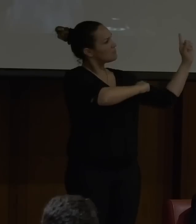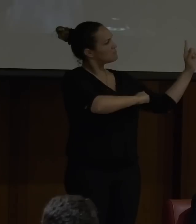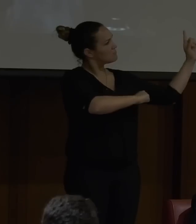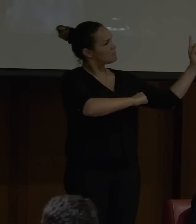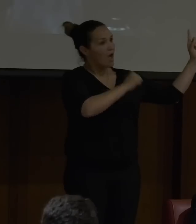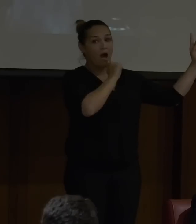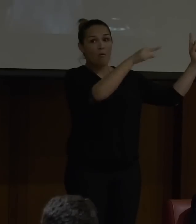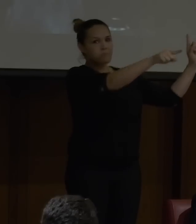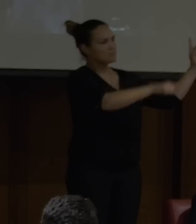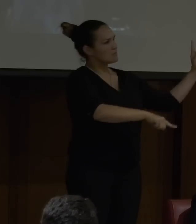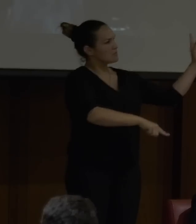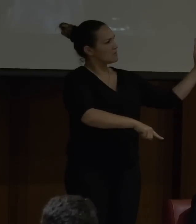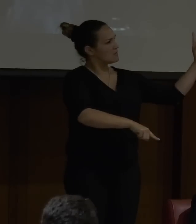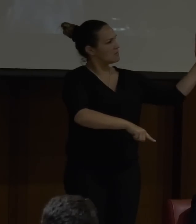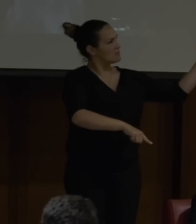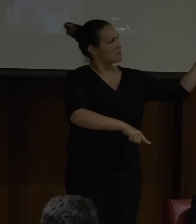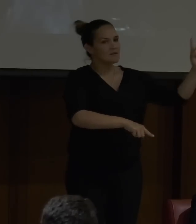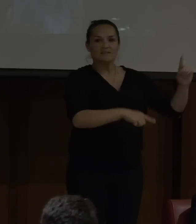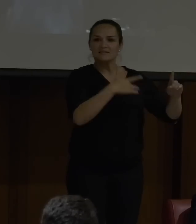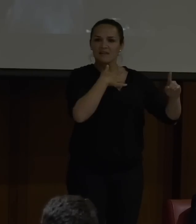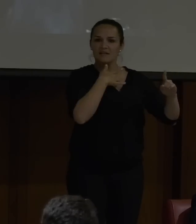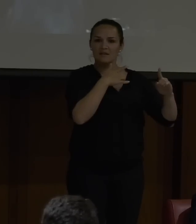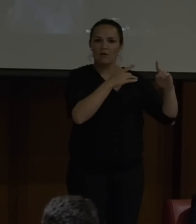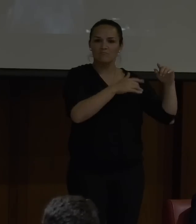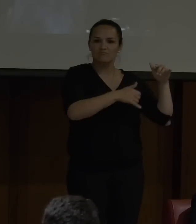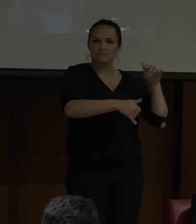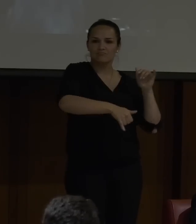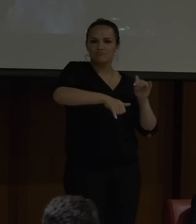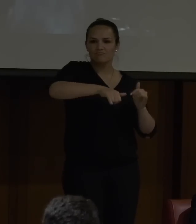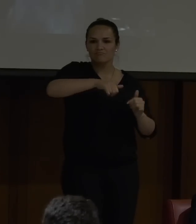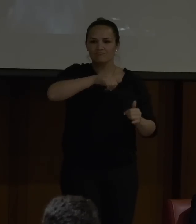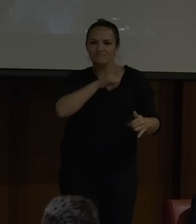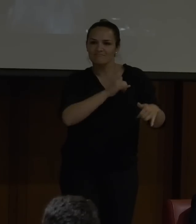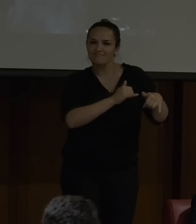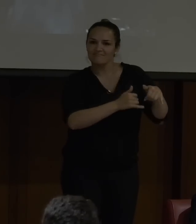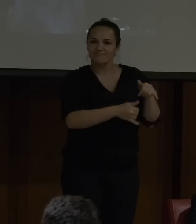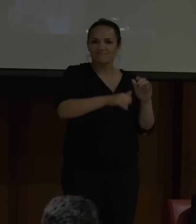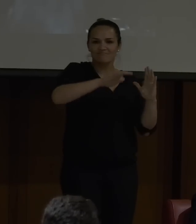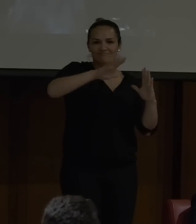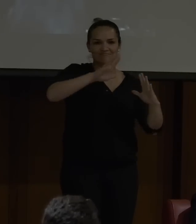Y Leandro sentía la armonía con que Matilde caminaba.